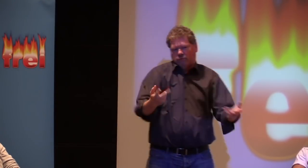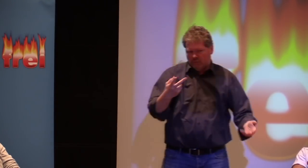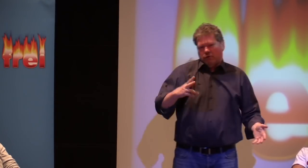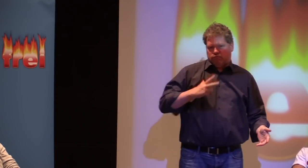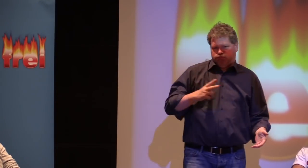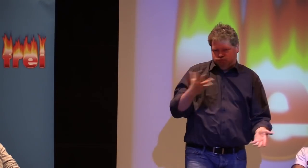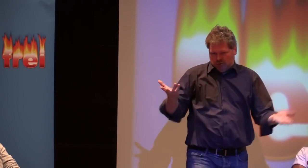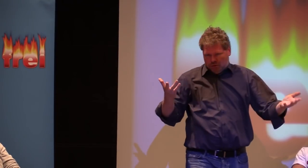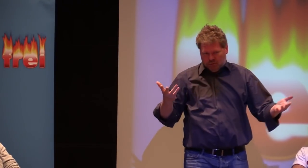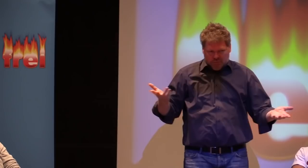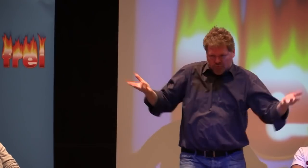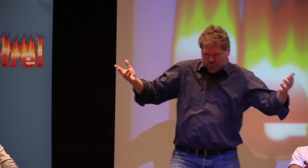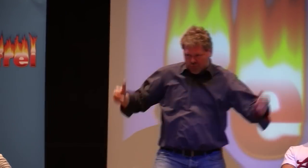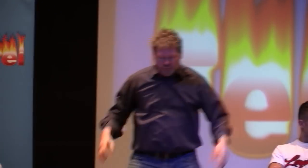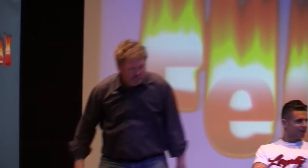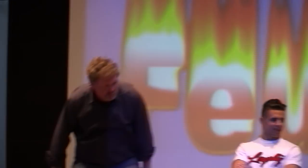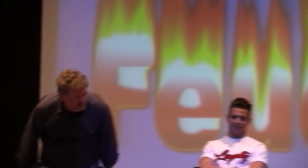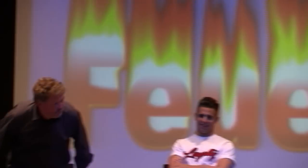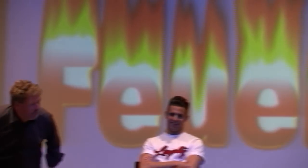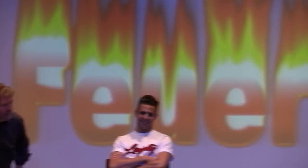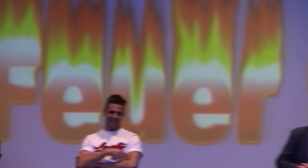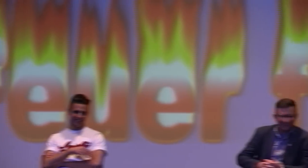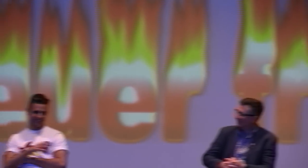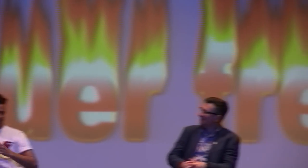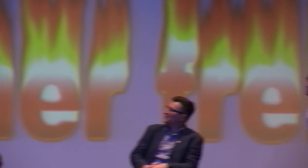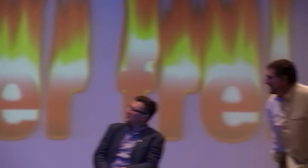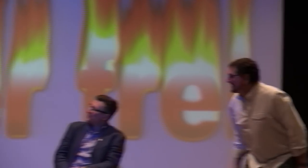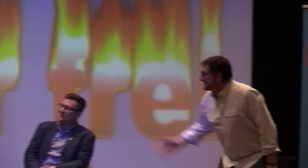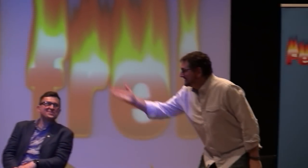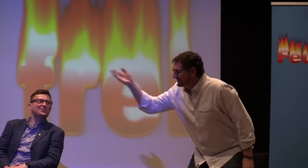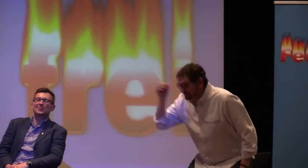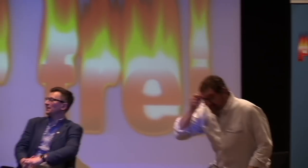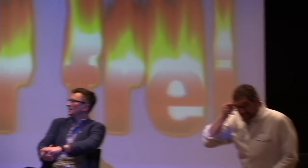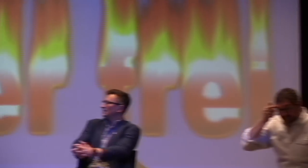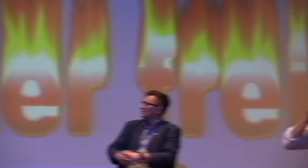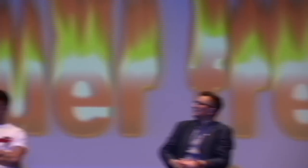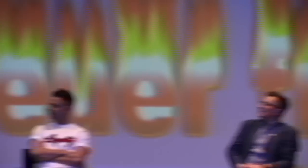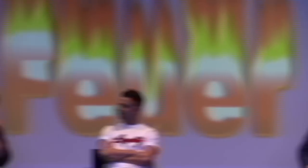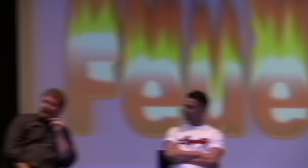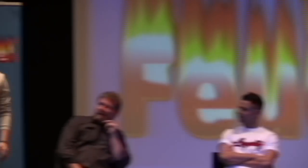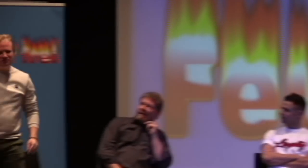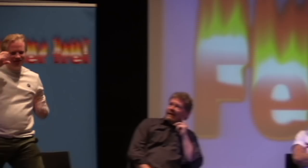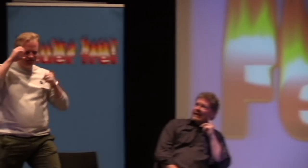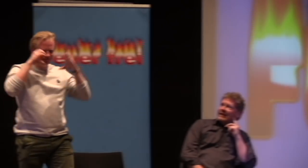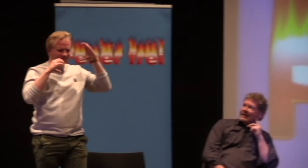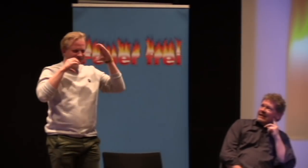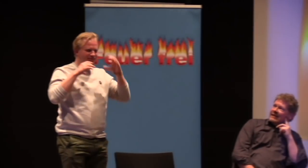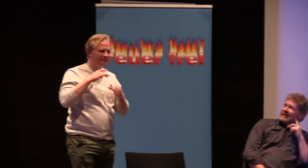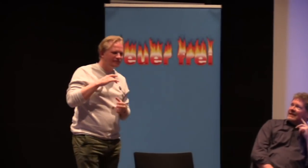großen Autokonzernen, BMW und Mercedes. Die würden auch nur fusionieren, weil die beiden Motoren einfach nicht kompatibel sind.